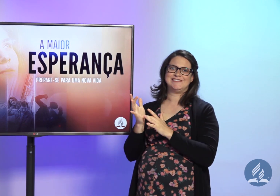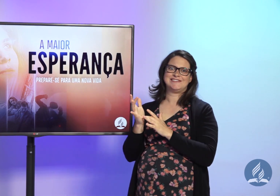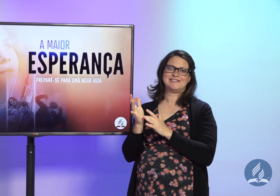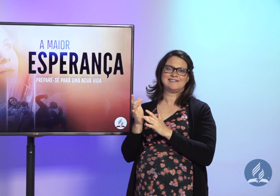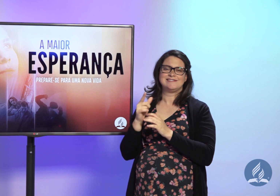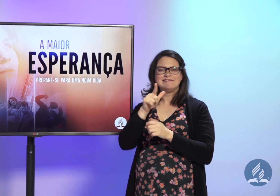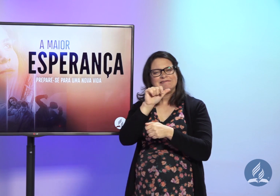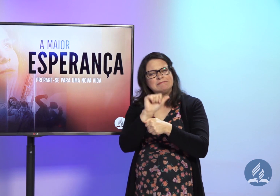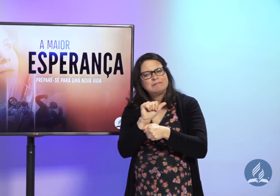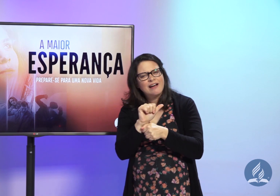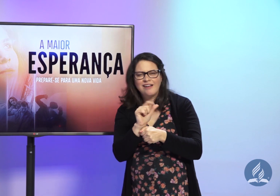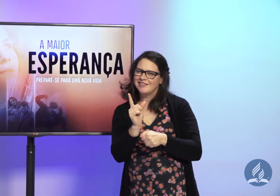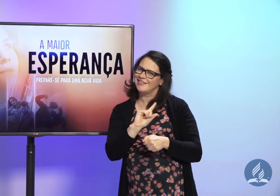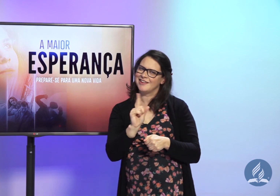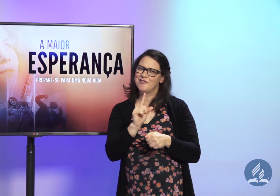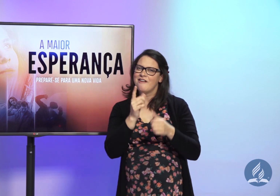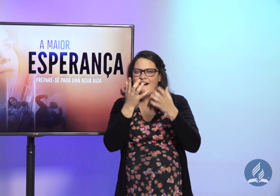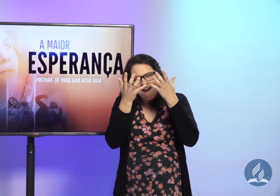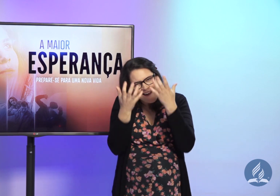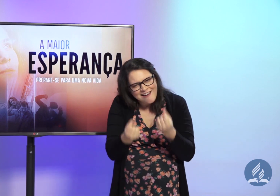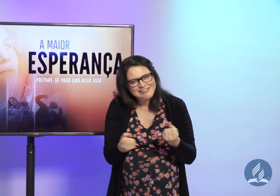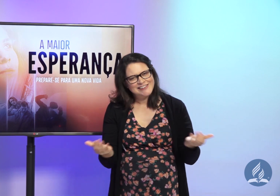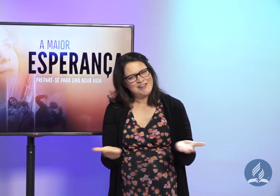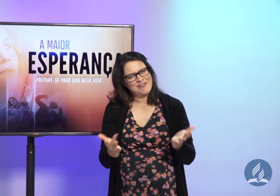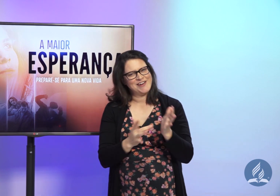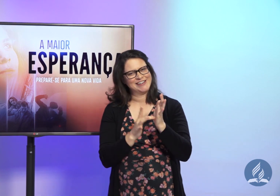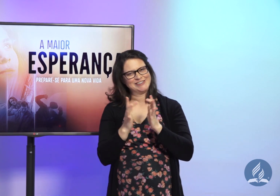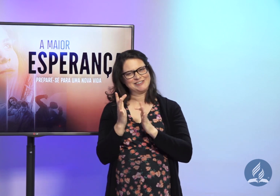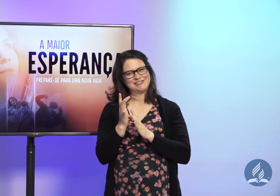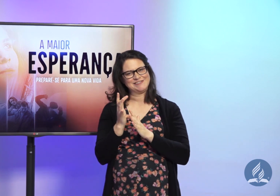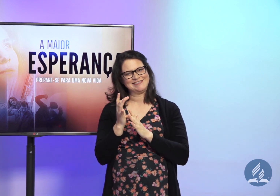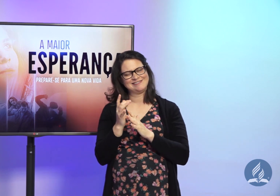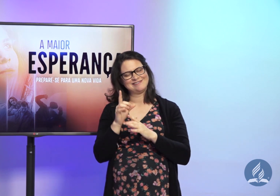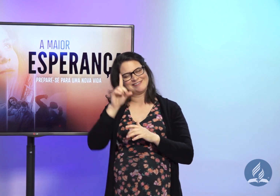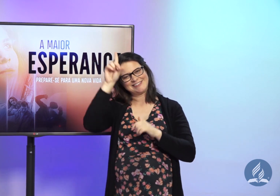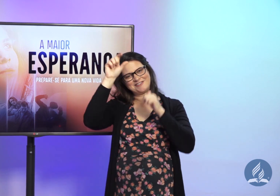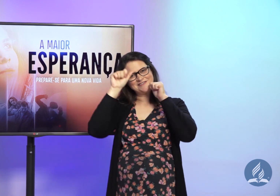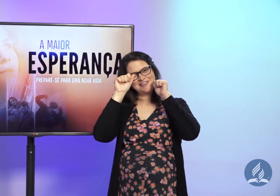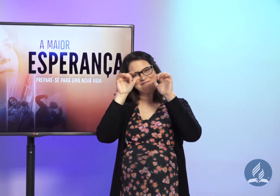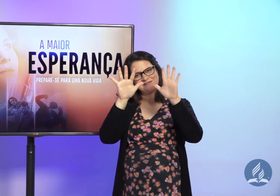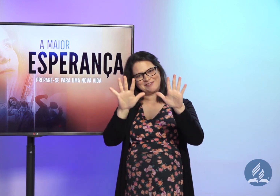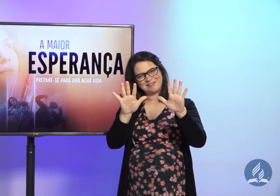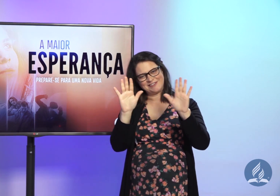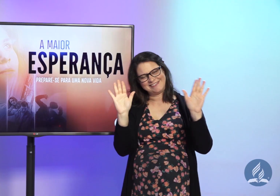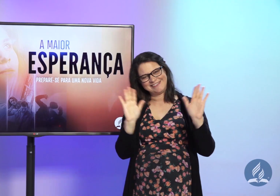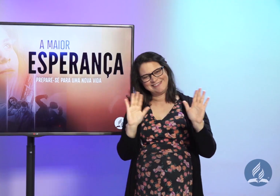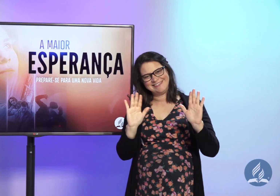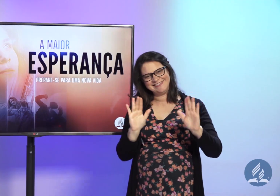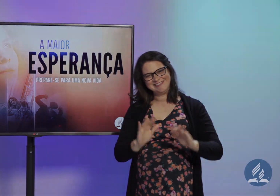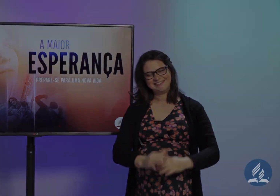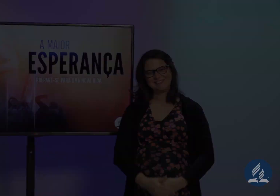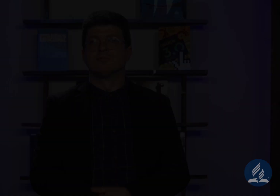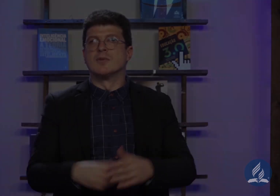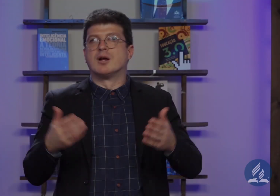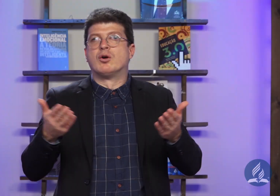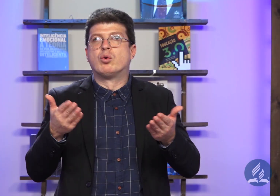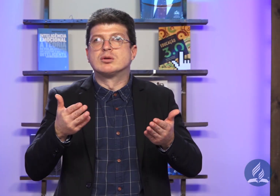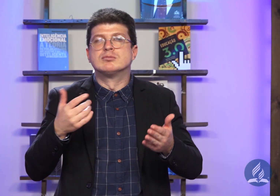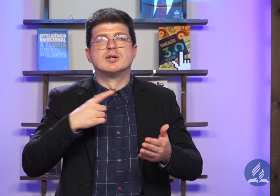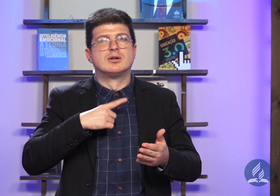você não vai ficar perdido. Não espere mais. Aceite a Jesus agora. Deus abençoe você. Tchau. Agora nós